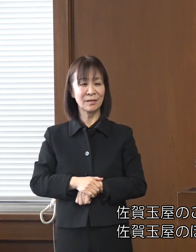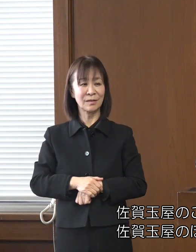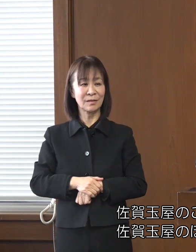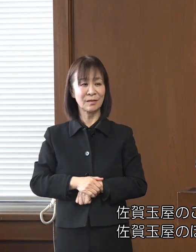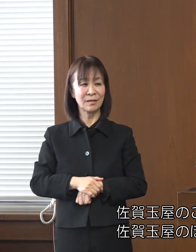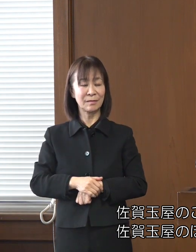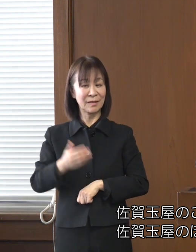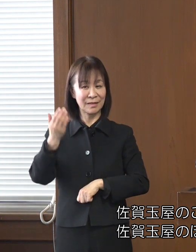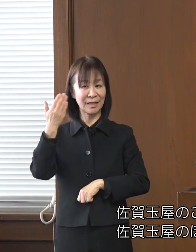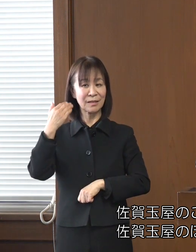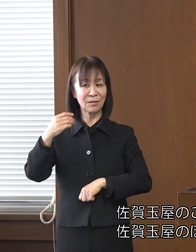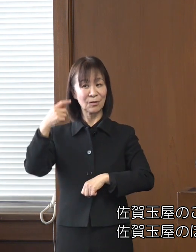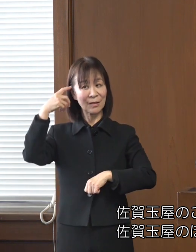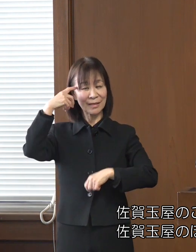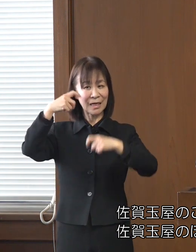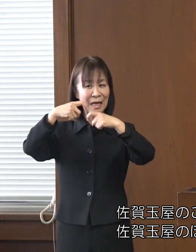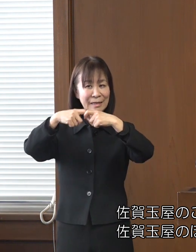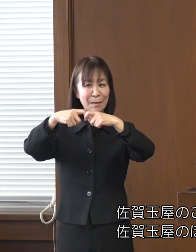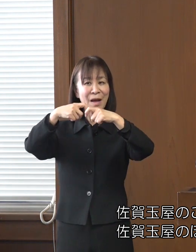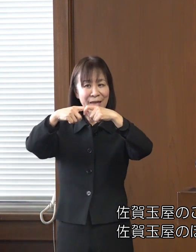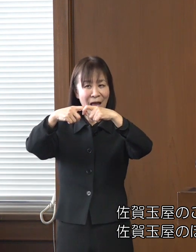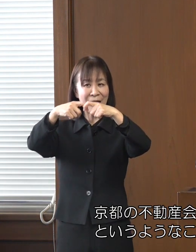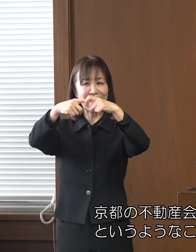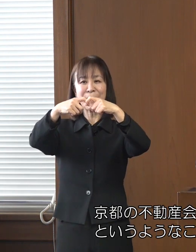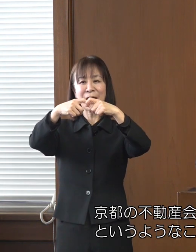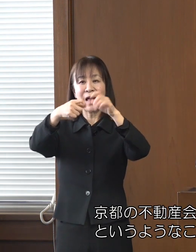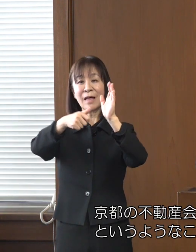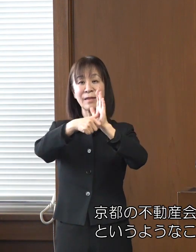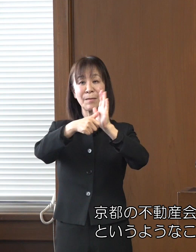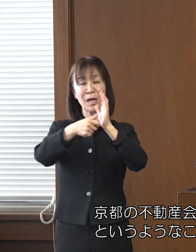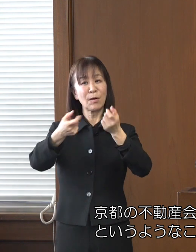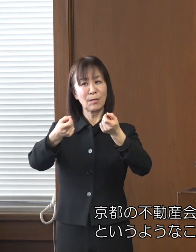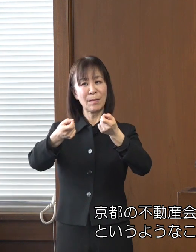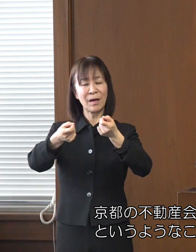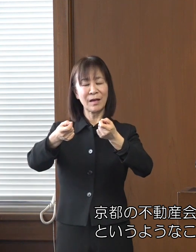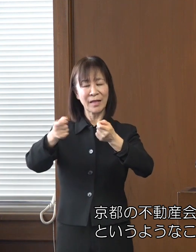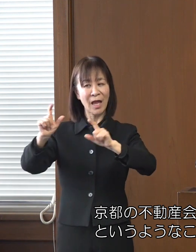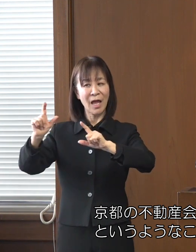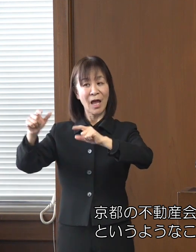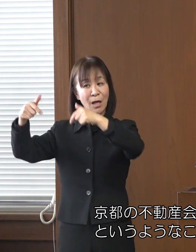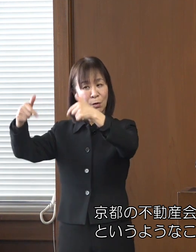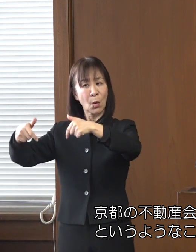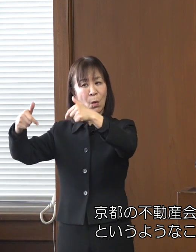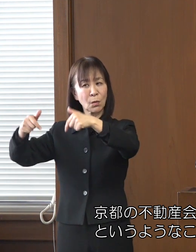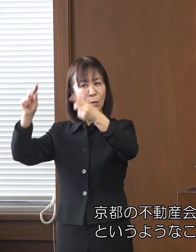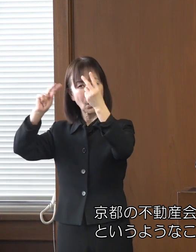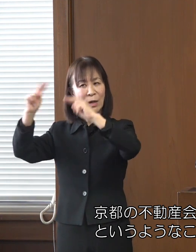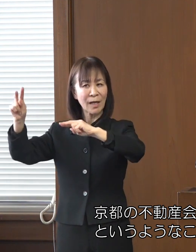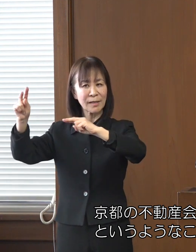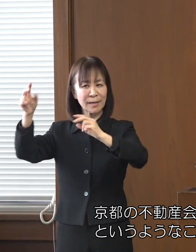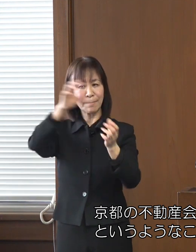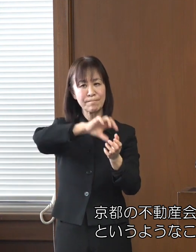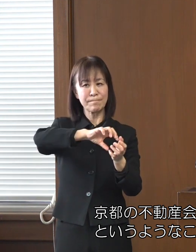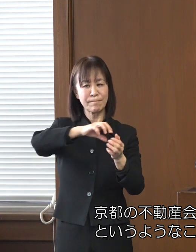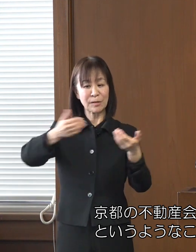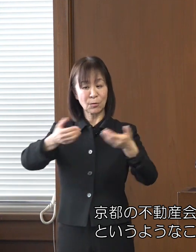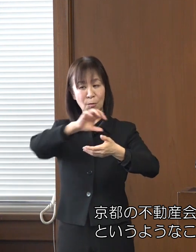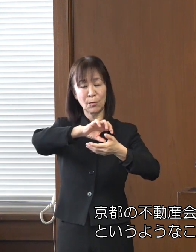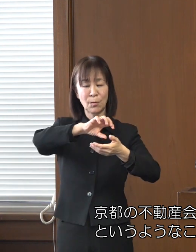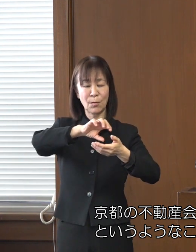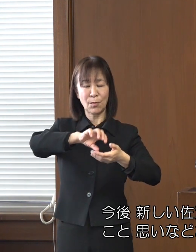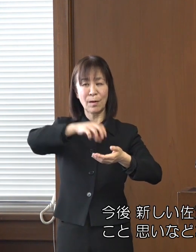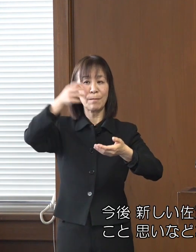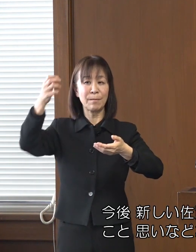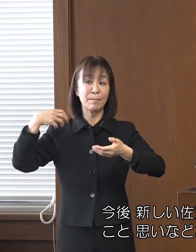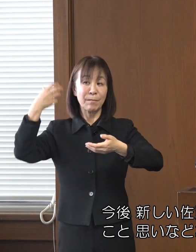先日佐賀玉屋の方が屋号を継承して、京都の不動産会社の方が、事業を継承するというような、ことが年末だった